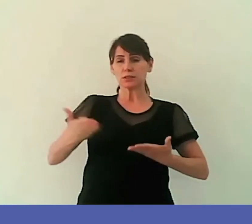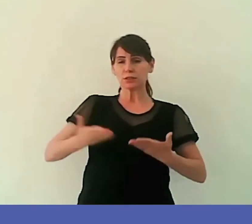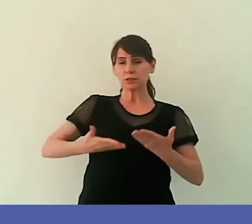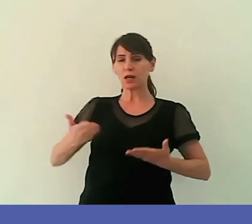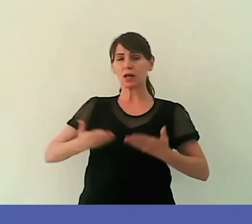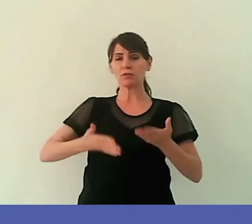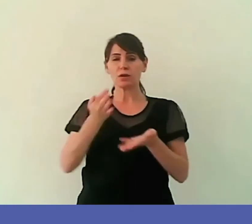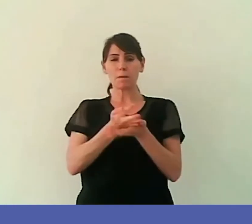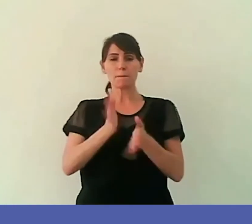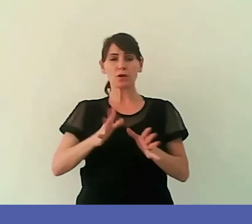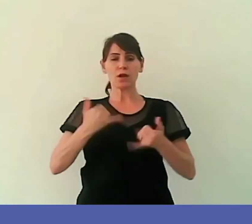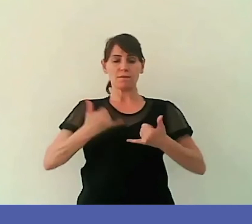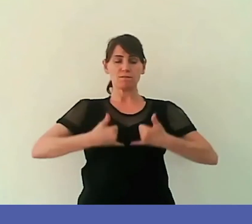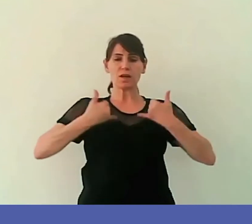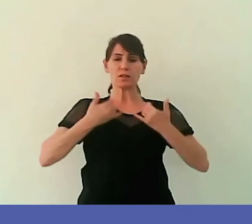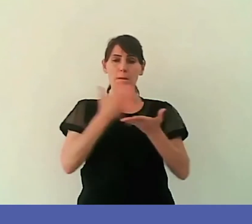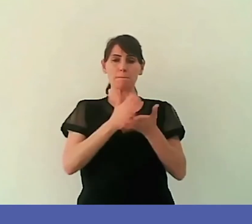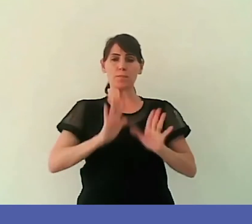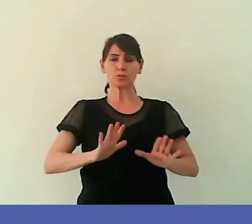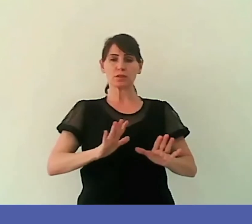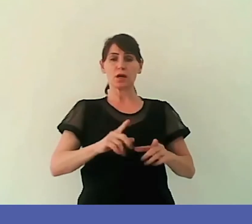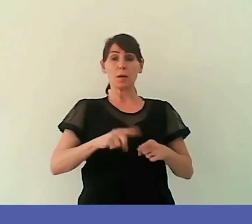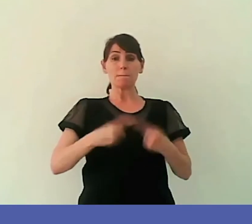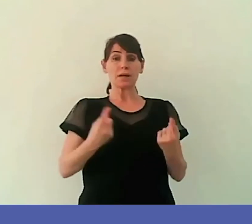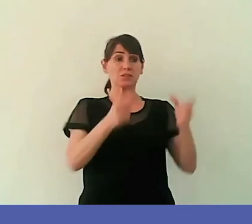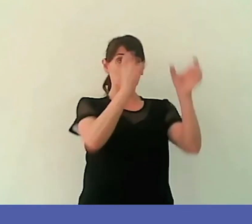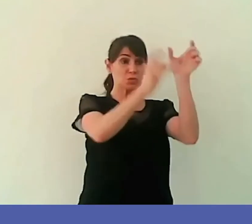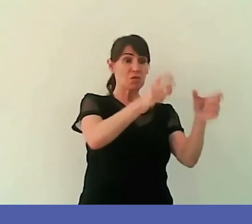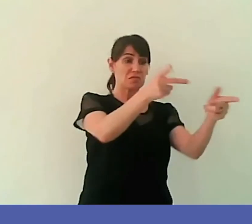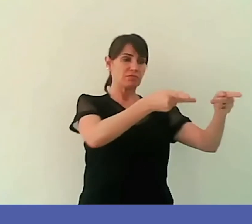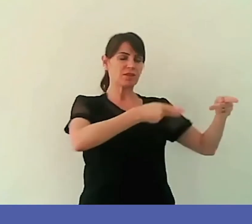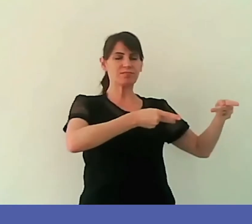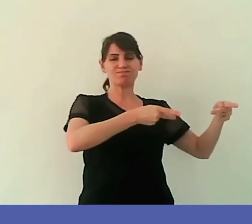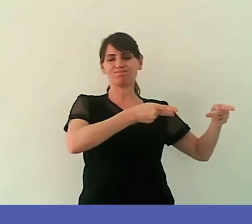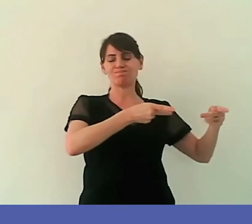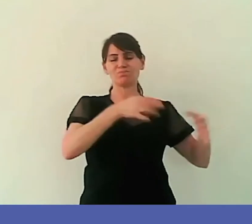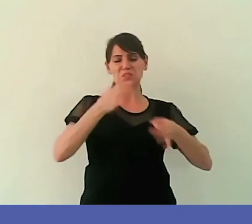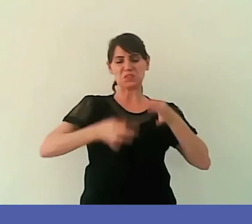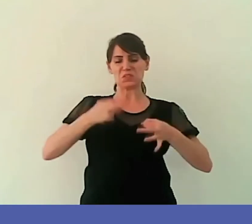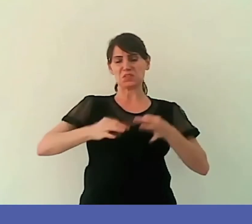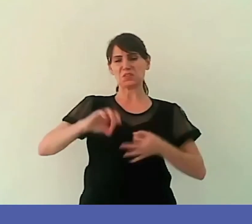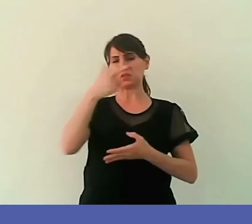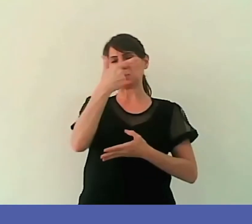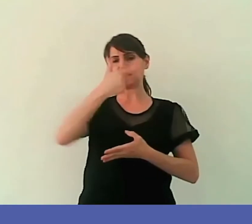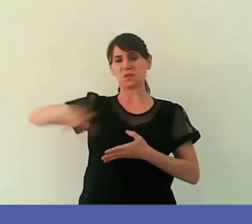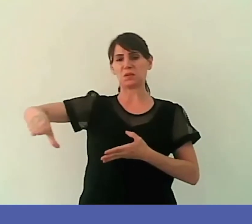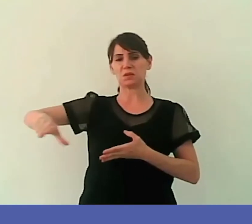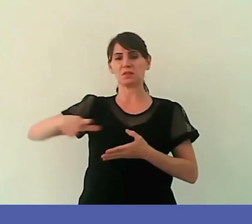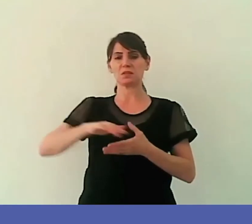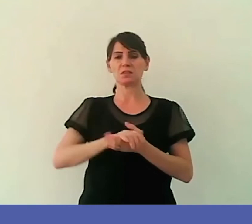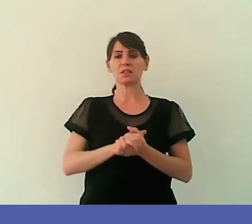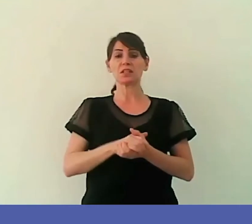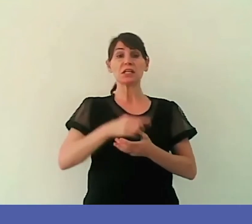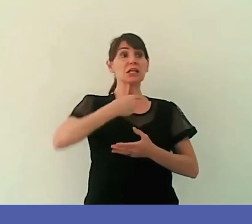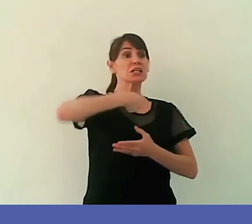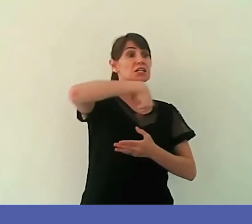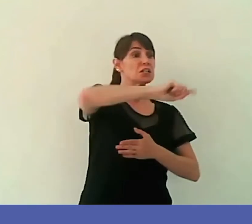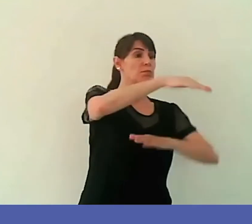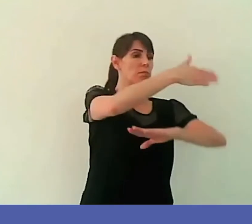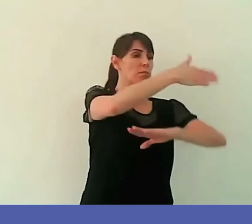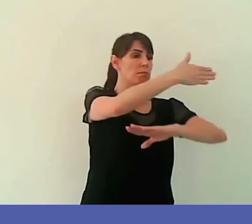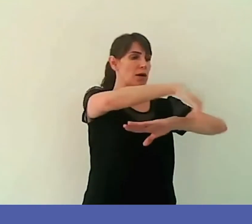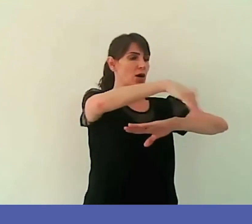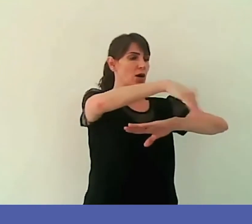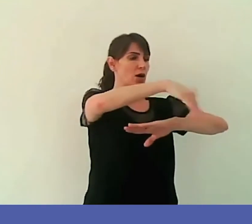festa, mas os convidados não eram dignos. E depois para as encruzilhadas dos caminhos e convidai para